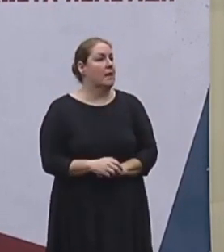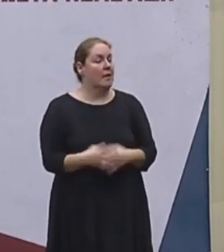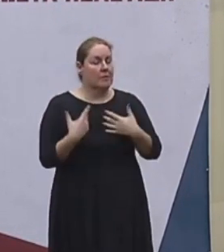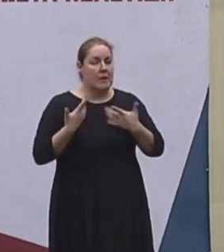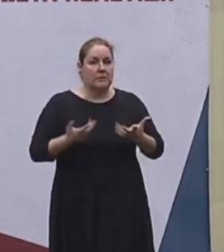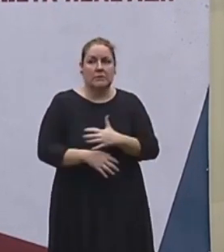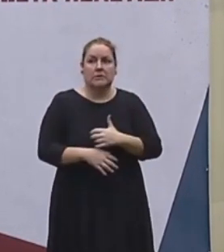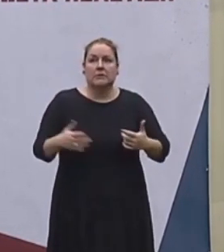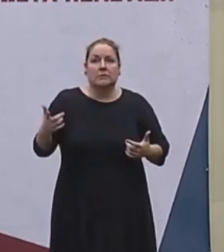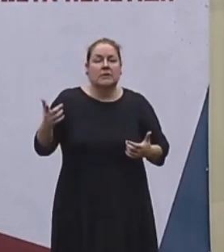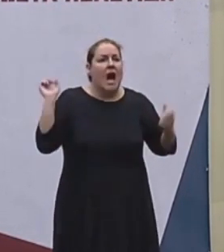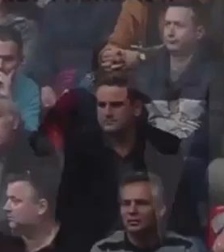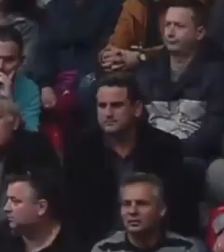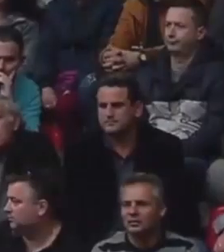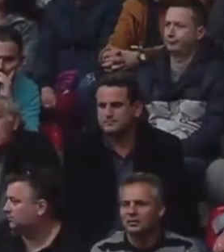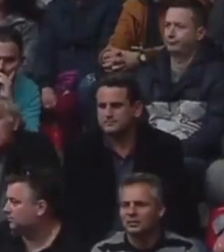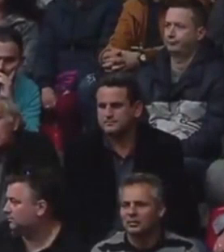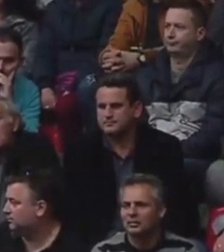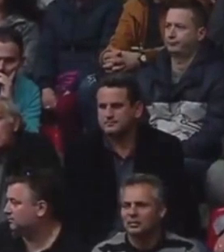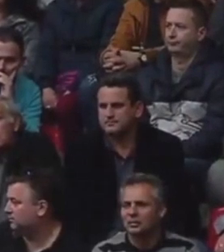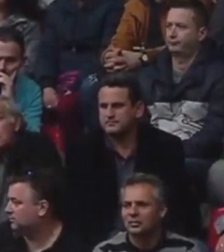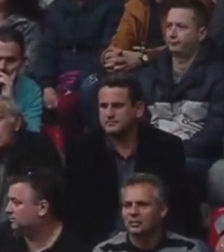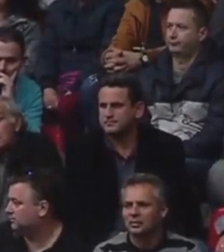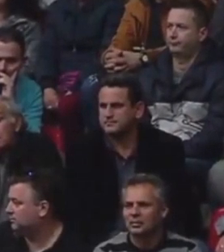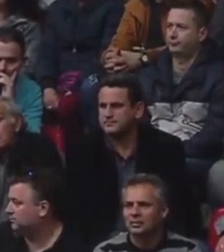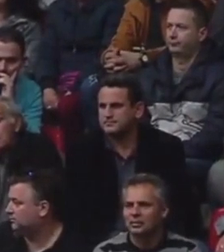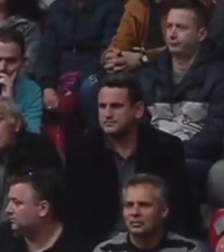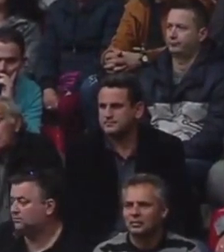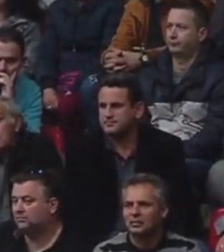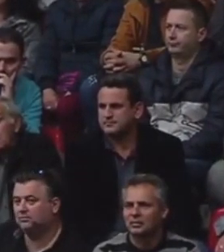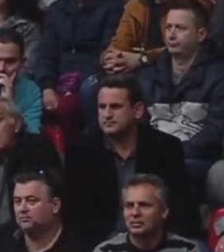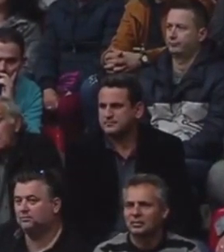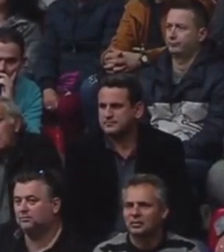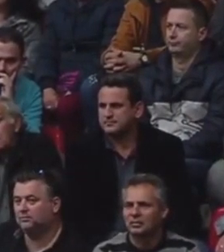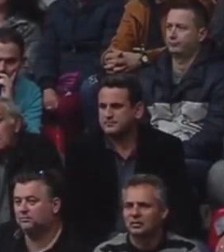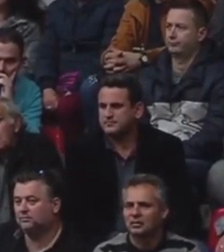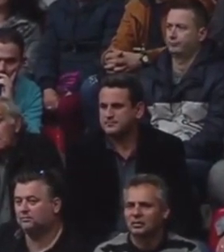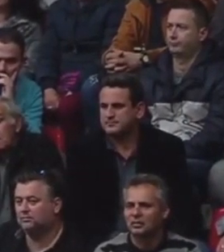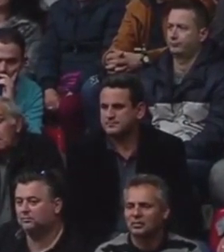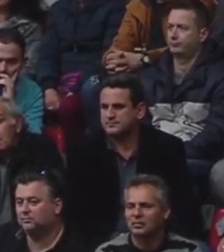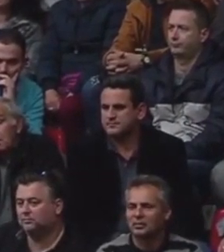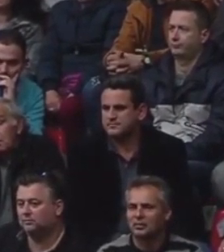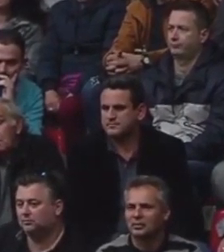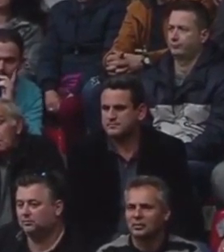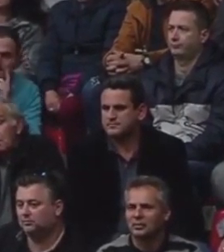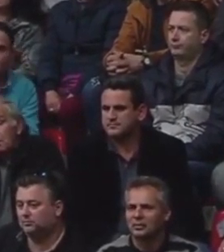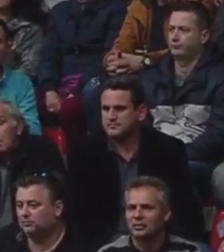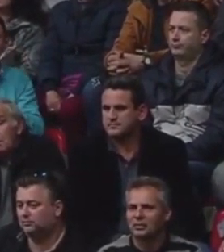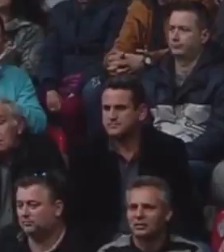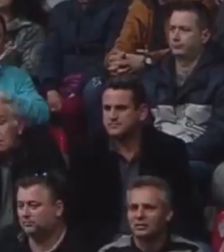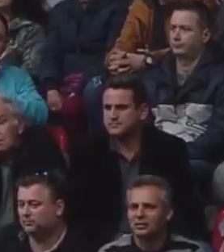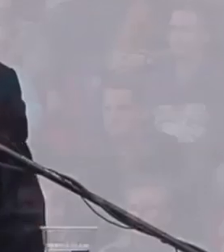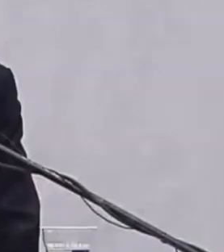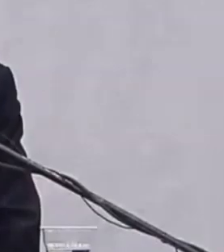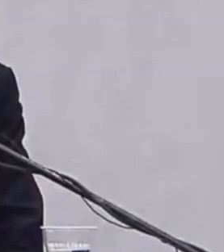που αγωνίζεται, πορεύεται με τα πόδια στην Αθήνα, στο Ρίο, στις γειτονιές, που γίνεται παράδειγμα